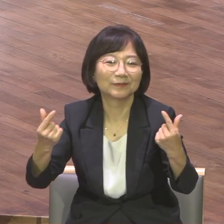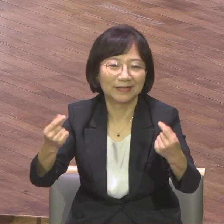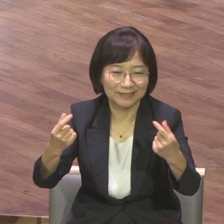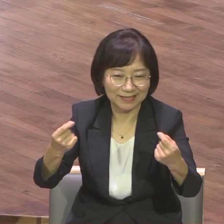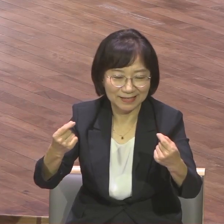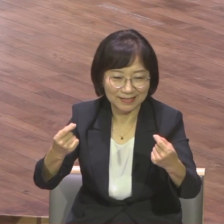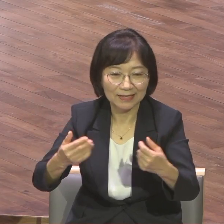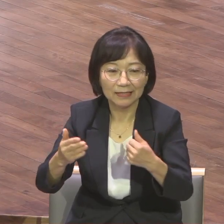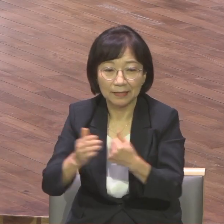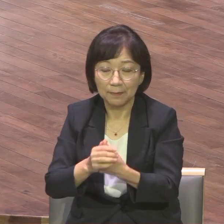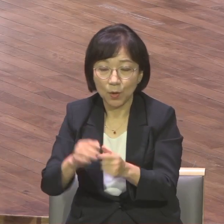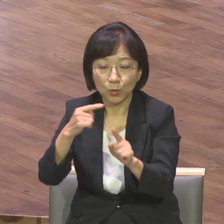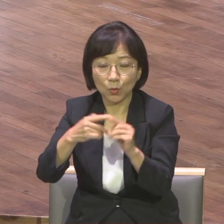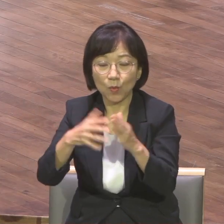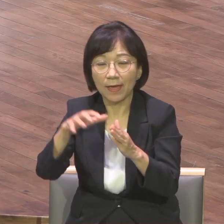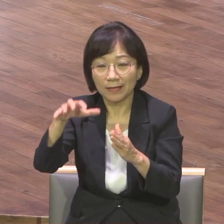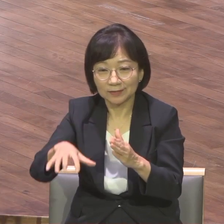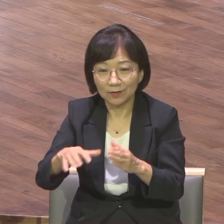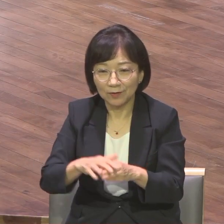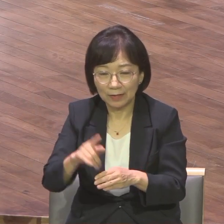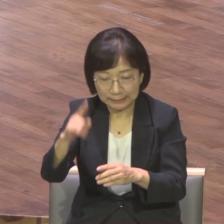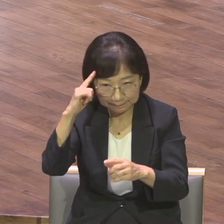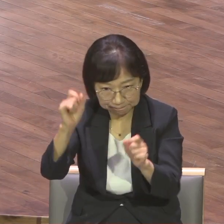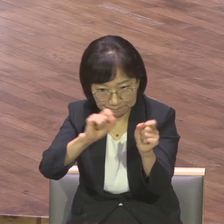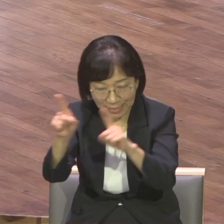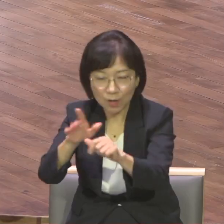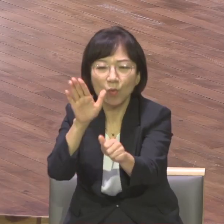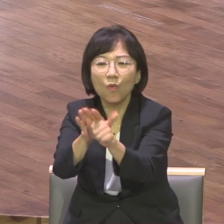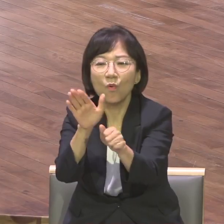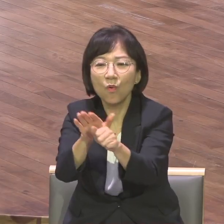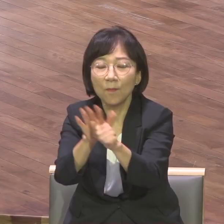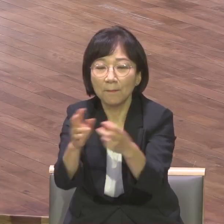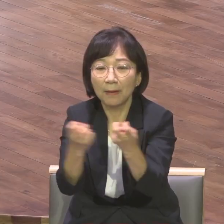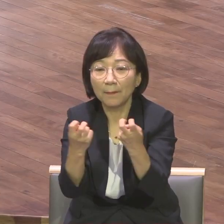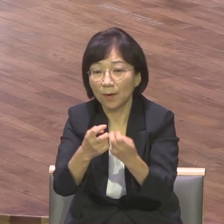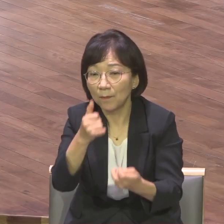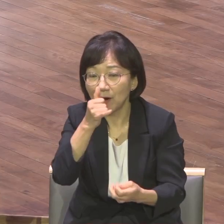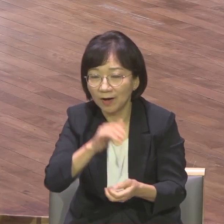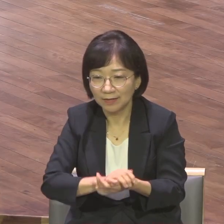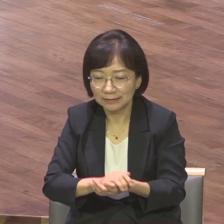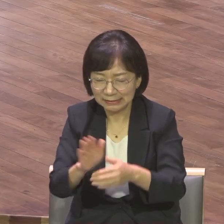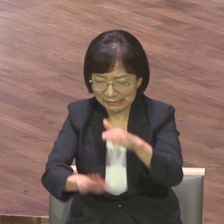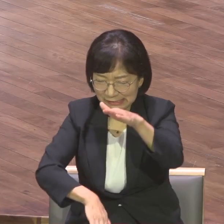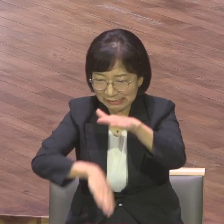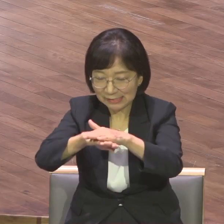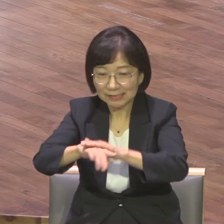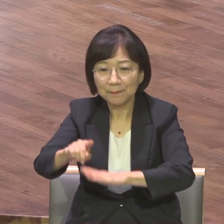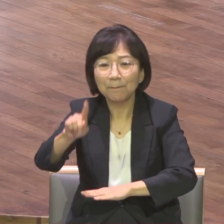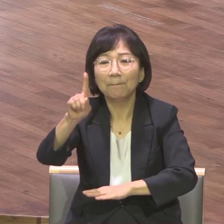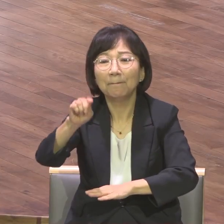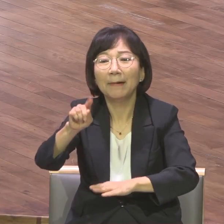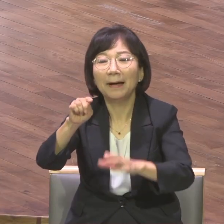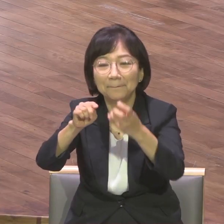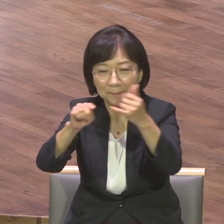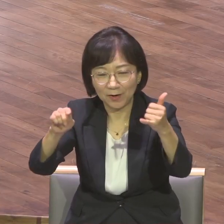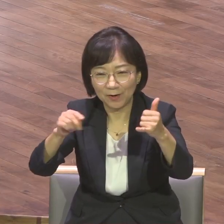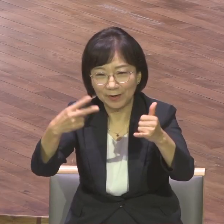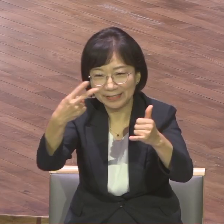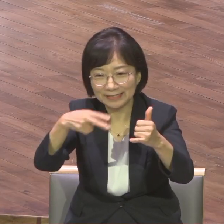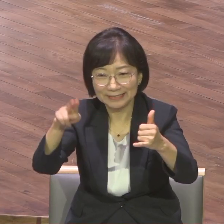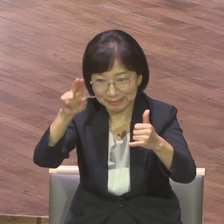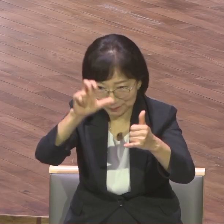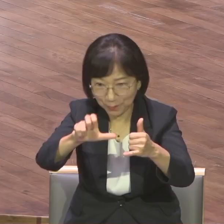살 수 있도록 그 장을 열어놨잖아요. 스타트만 2025. 권력전도 팀, 4대 장막터